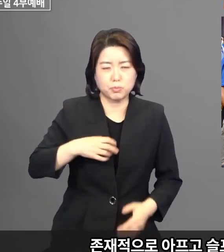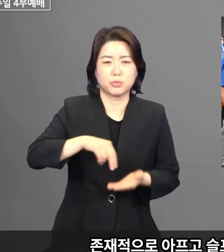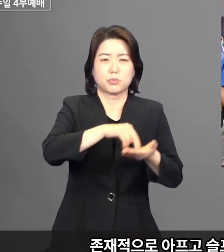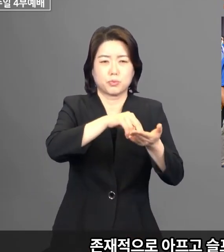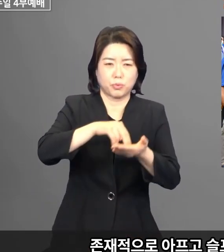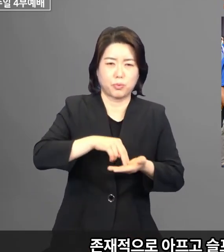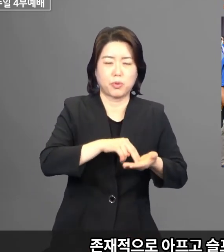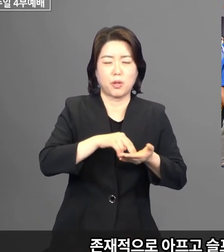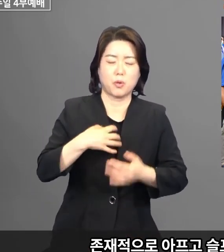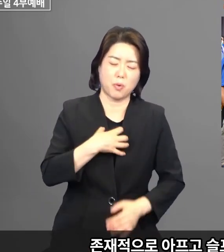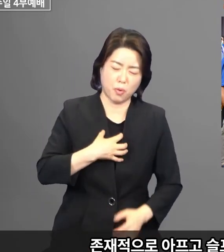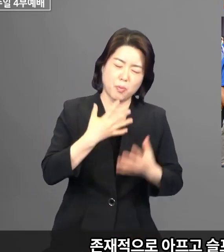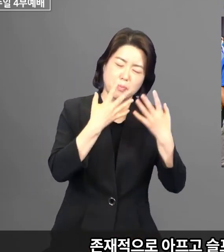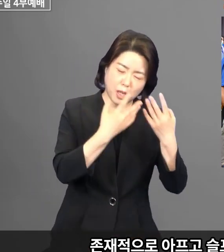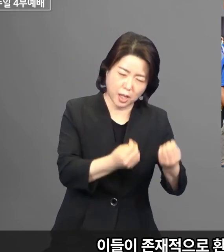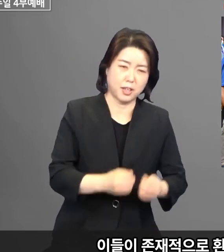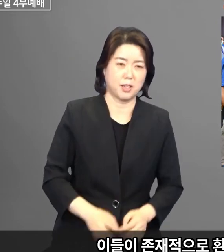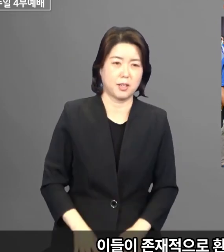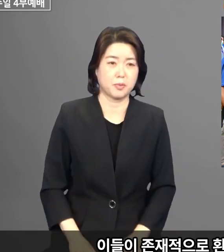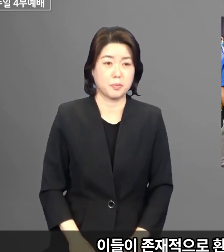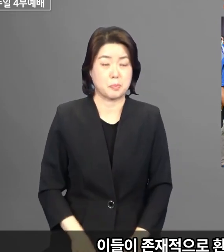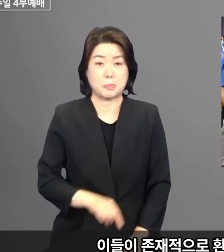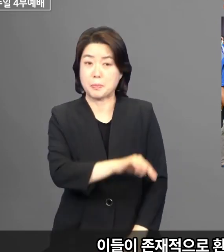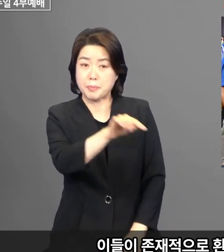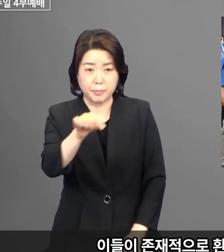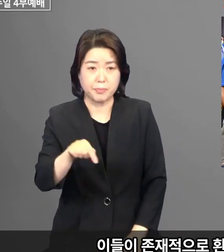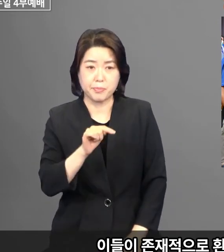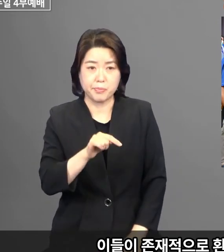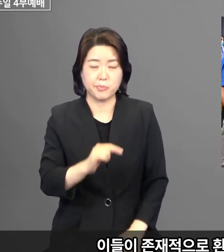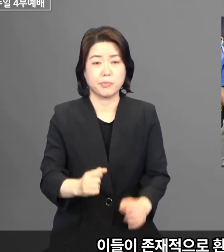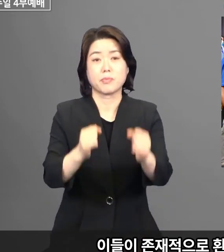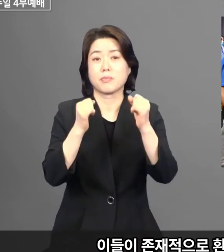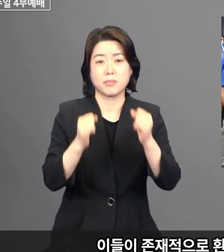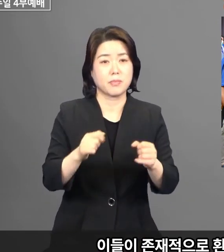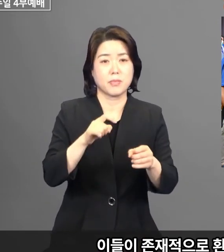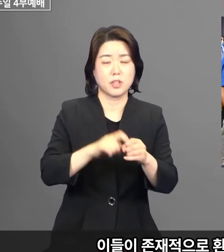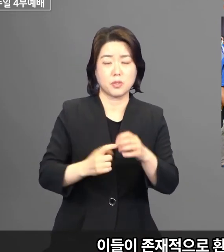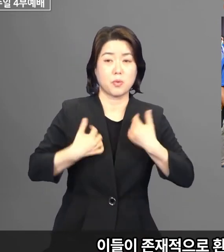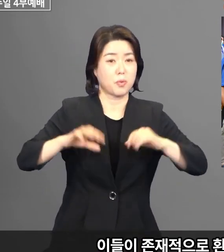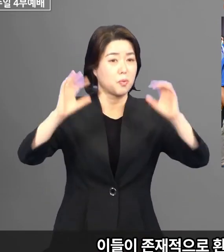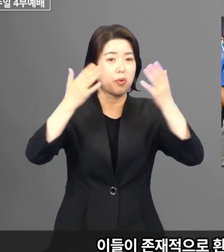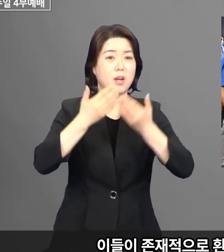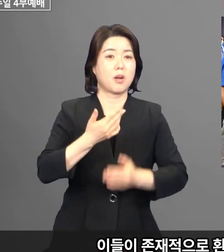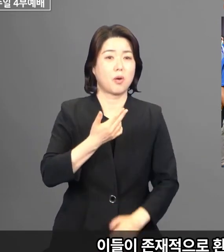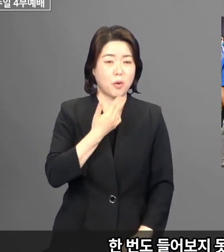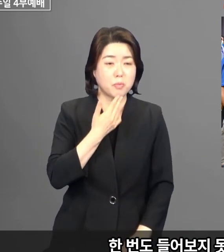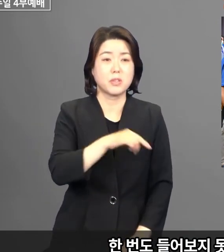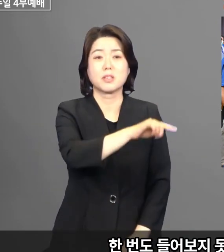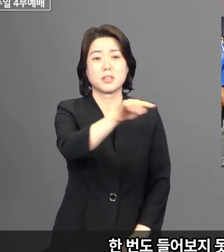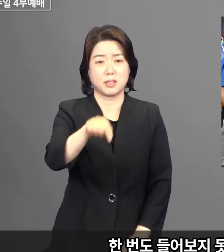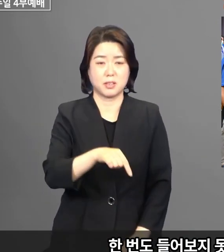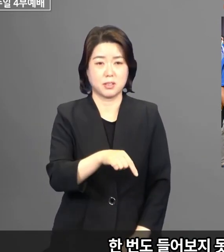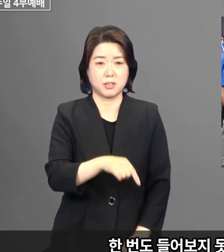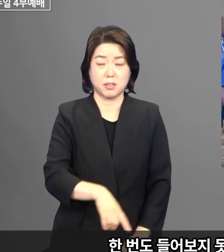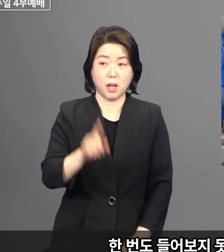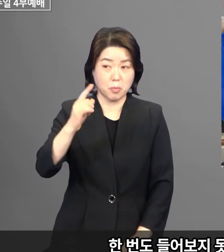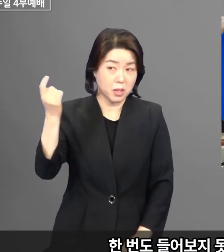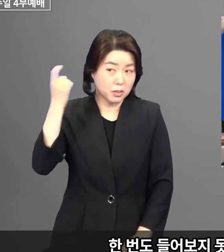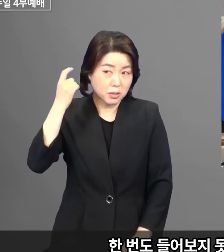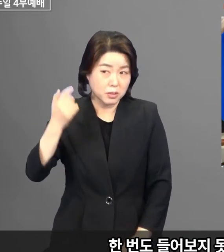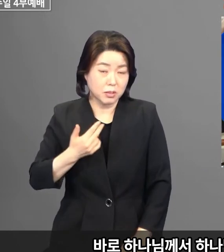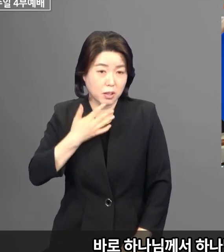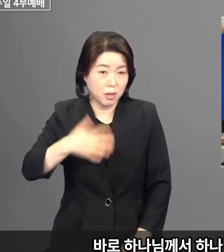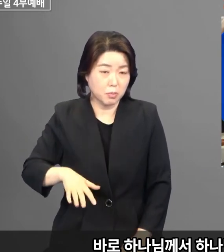외롭고 괴롭습니다. 이들이 존재적으로 환영받지 못하는 이들이 한 번도 들어보지 못한